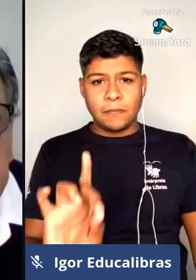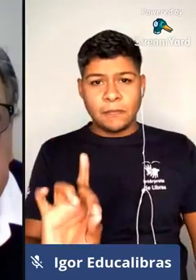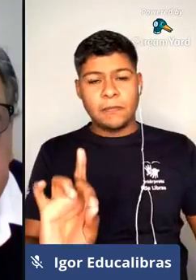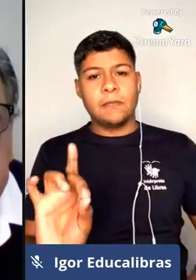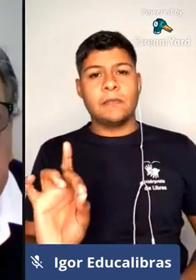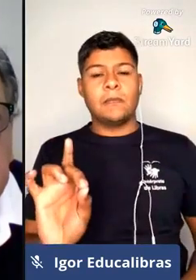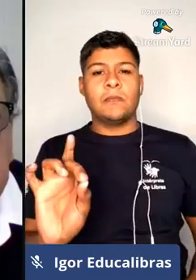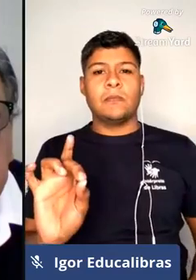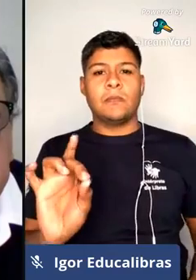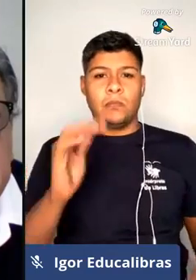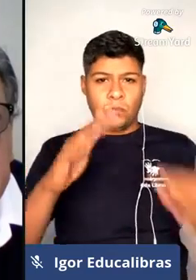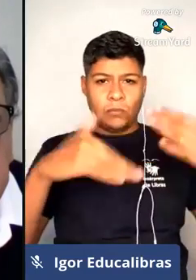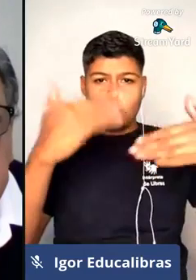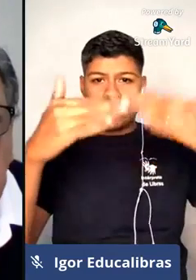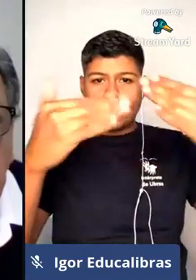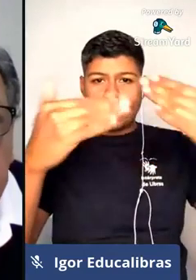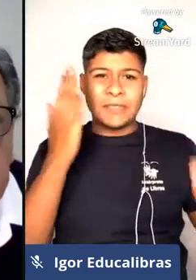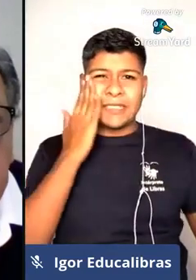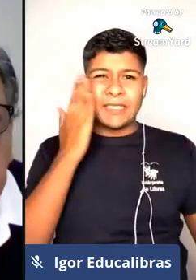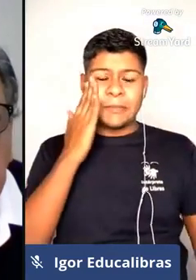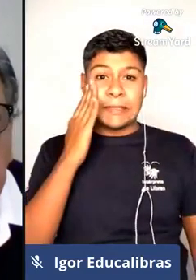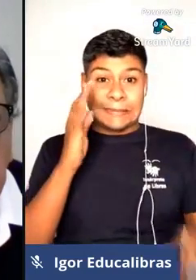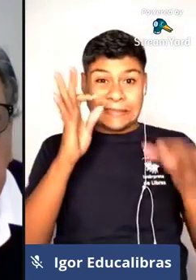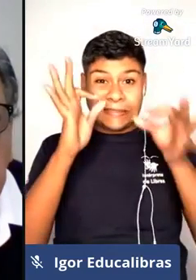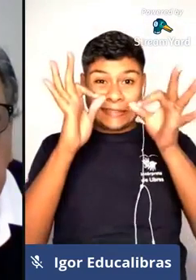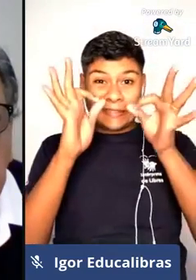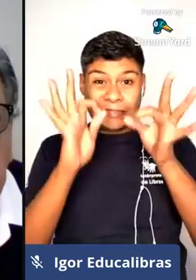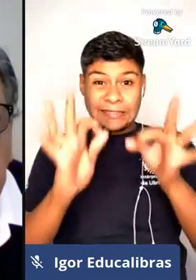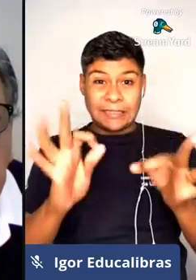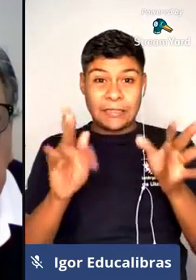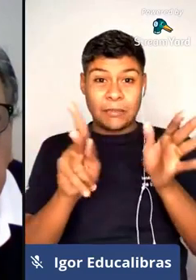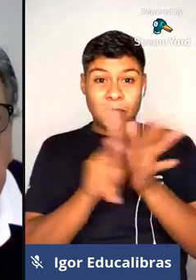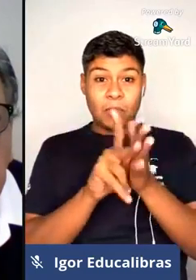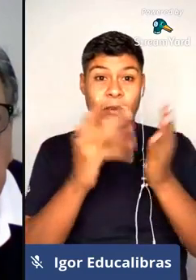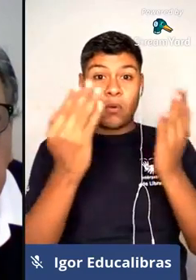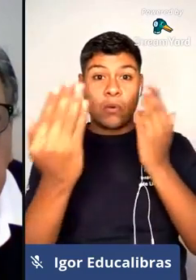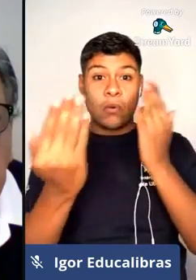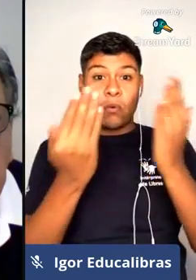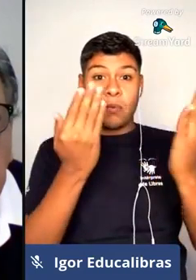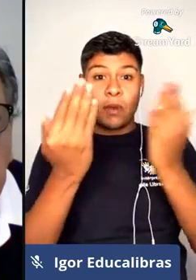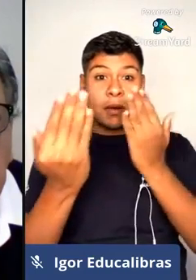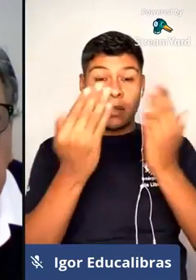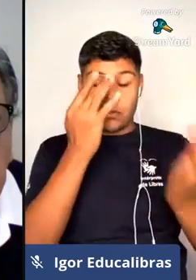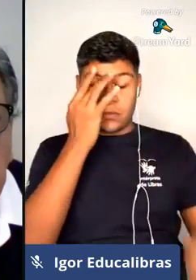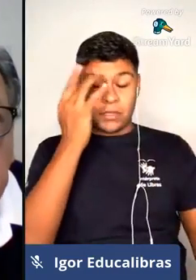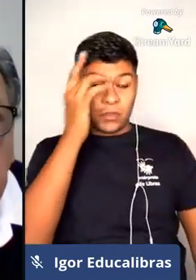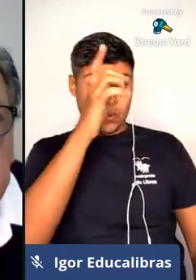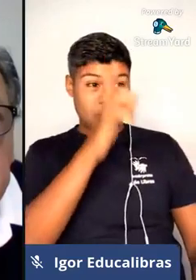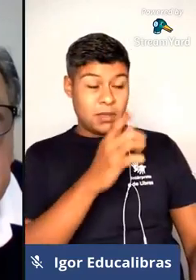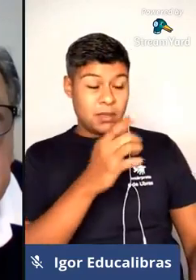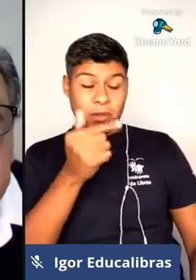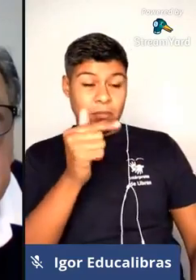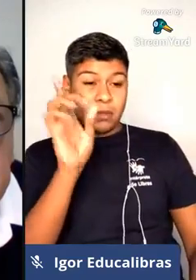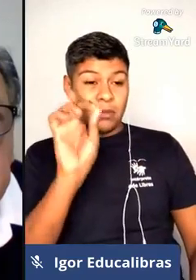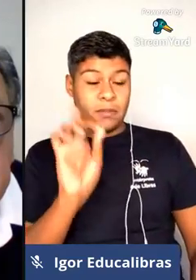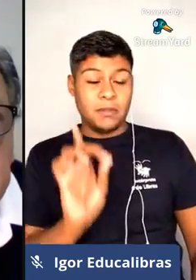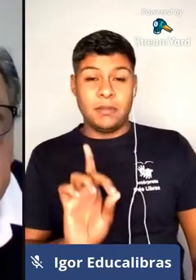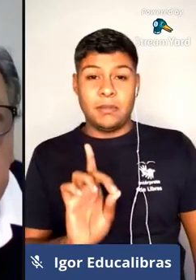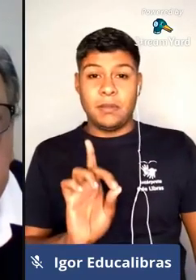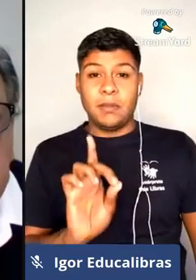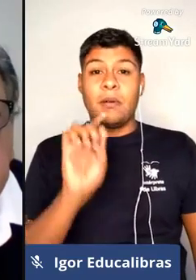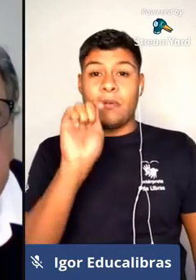produza, nunca será suficiente comparado à produção de uma pessoa que não tem deficiência, que pode